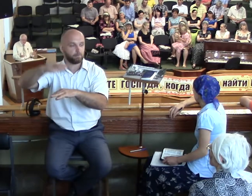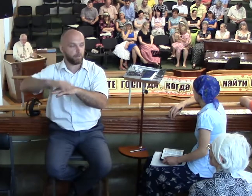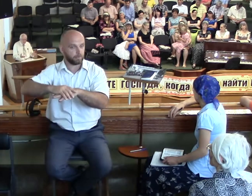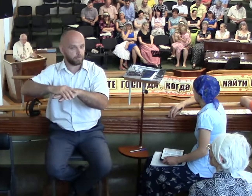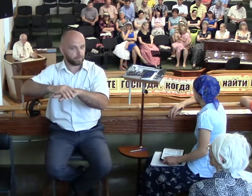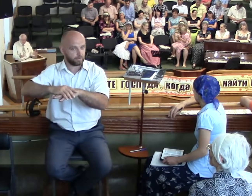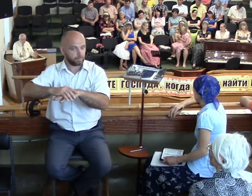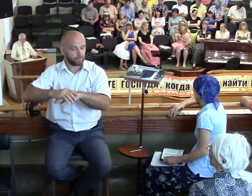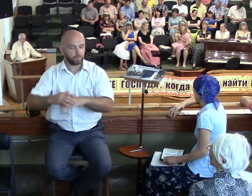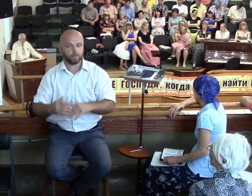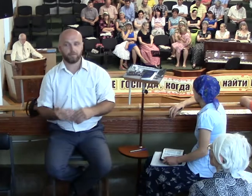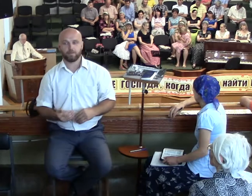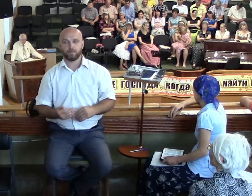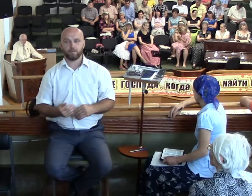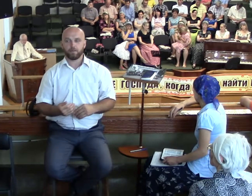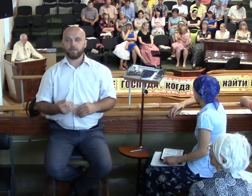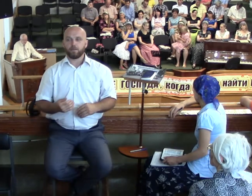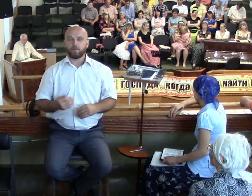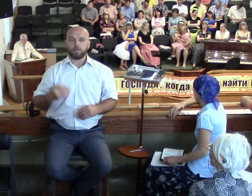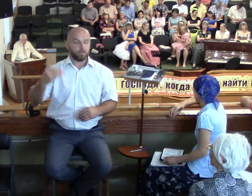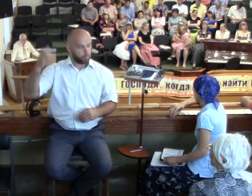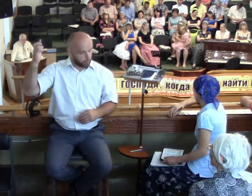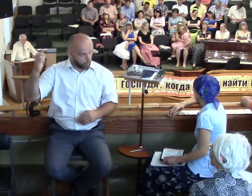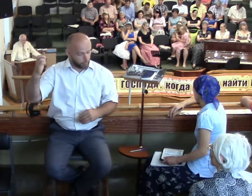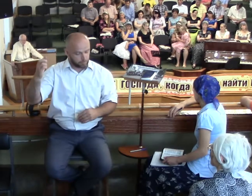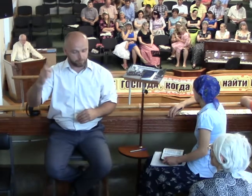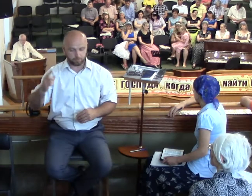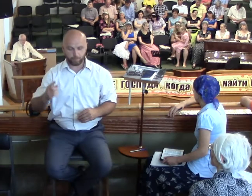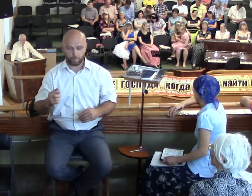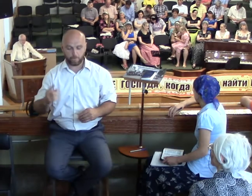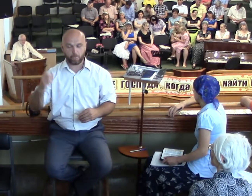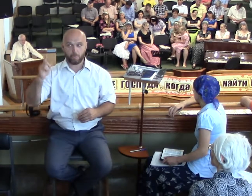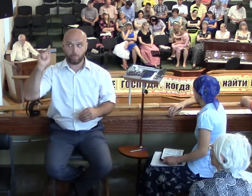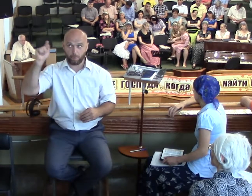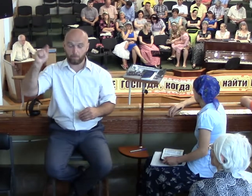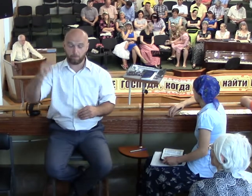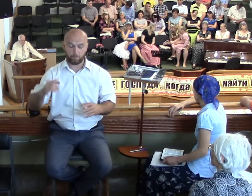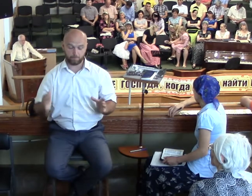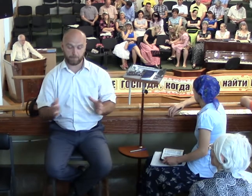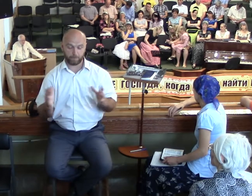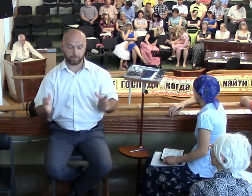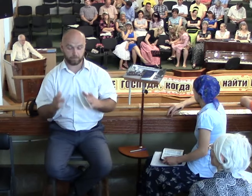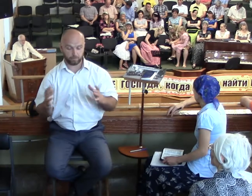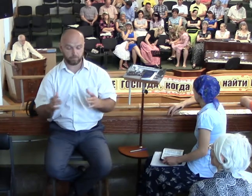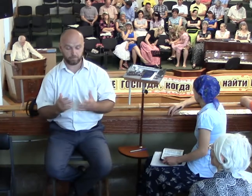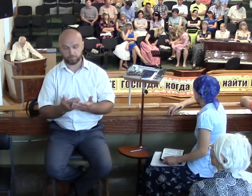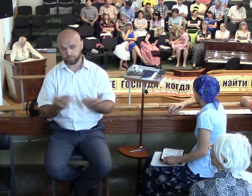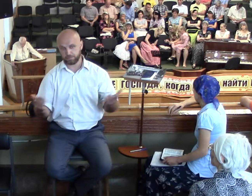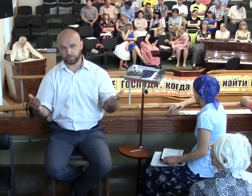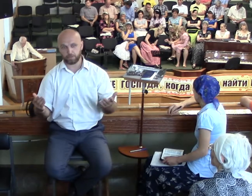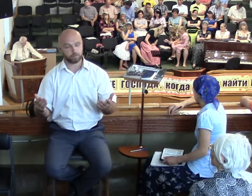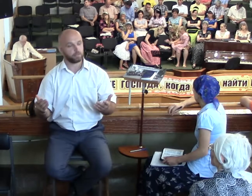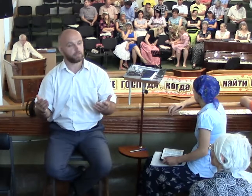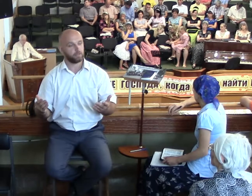ты-то хотел здесь сберечь. Ты хотел здесь иметь. Друзья, дорогие. И